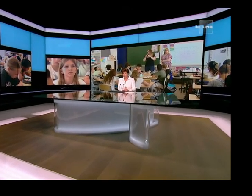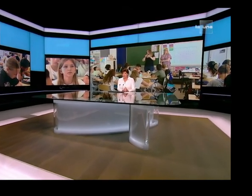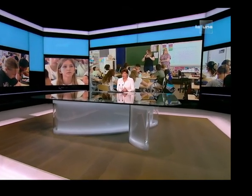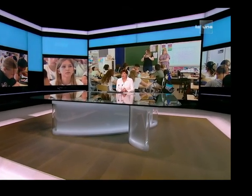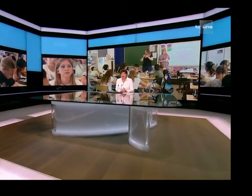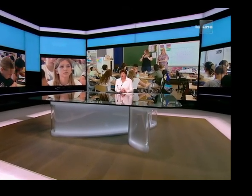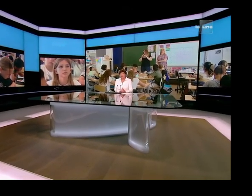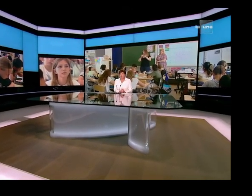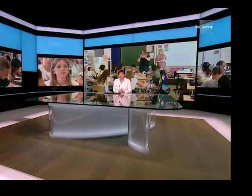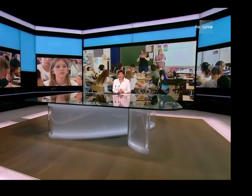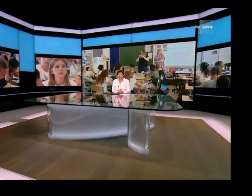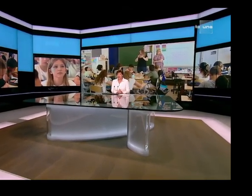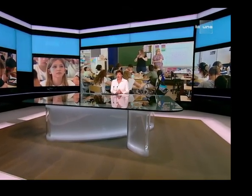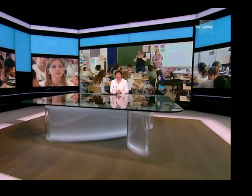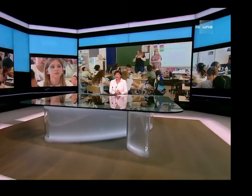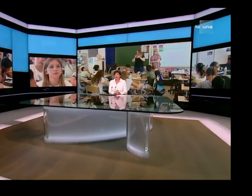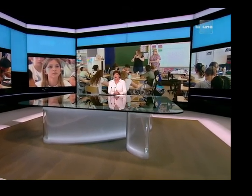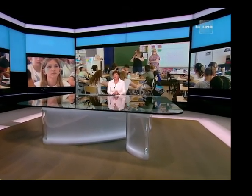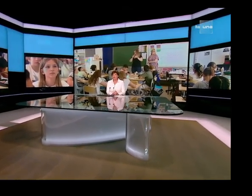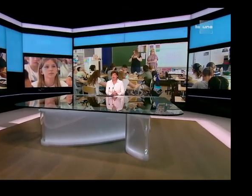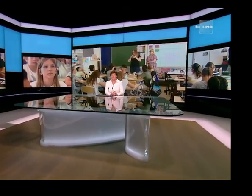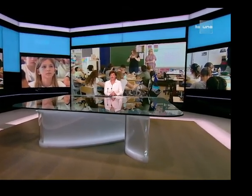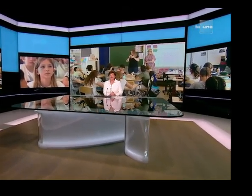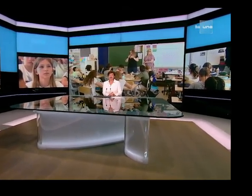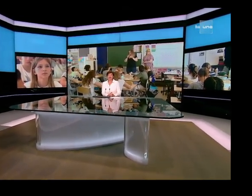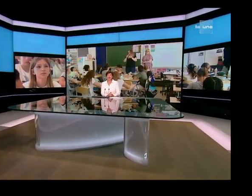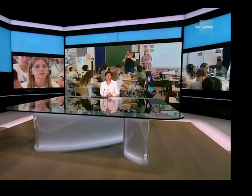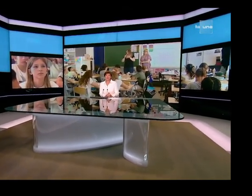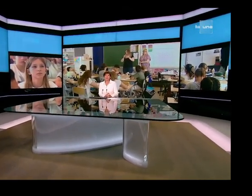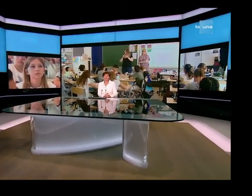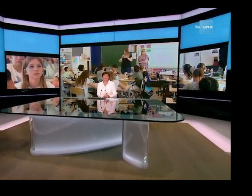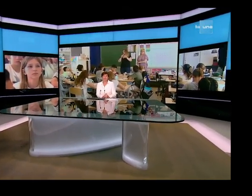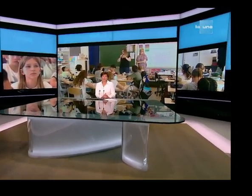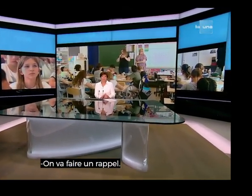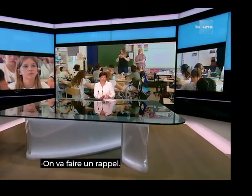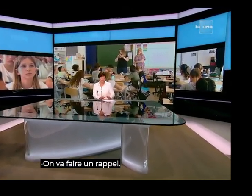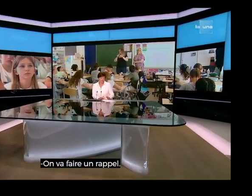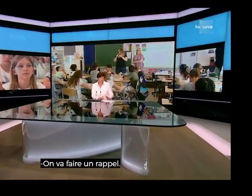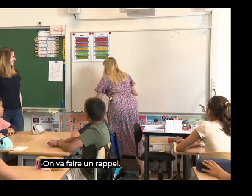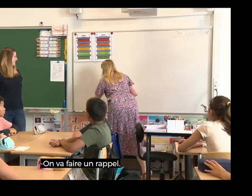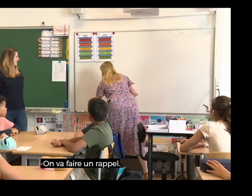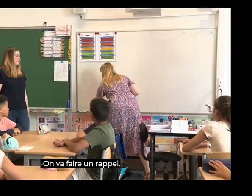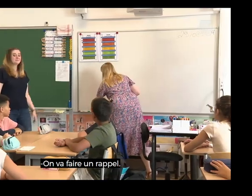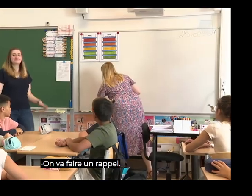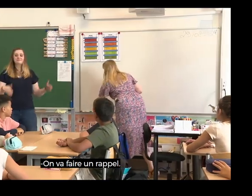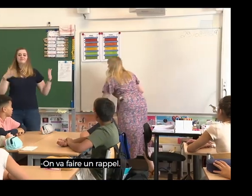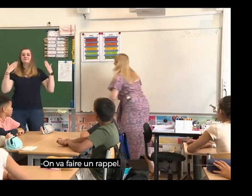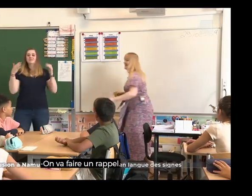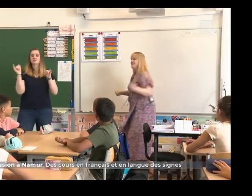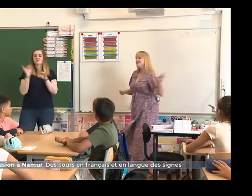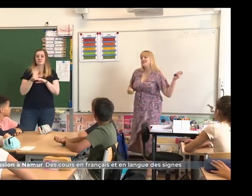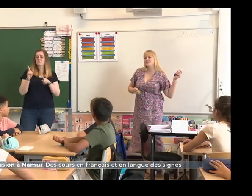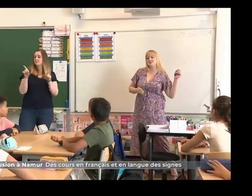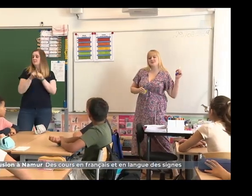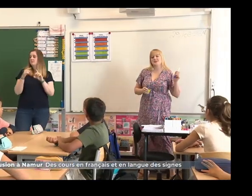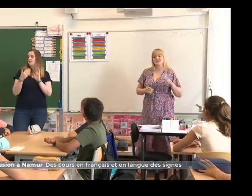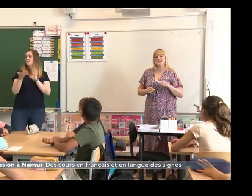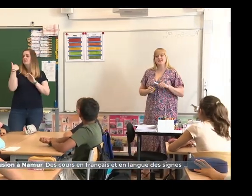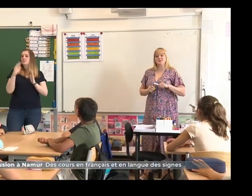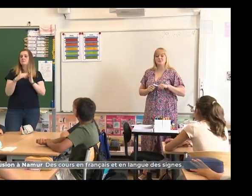tout le monde. Reportage de Caroline Hack, Jérôme Tinck et Clara Wirtz. Bon, on va faire un petit rappel de calcul d'écriture. Dans cette classe, il n'y a pas